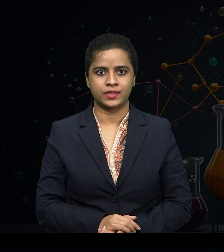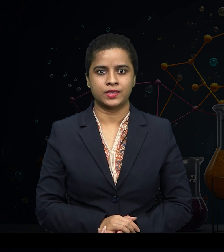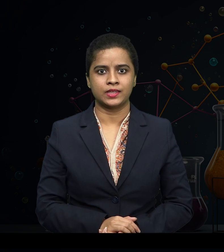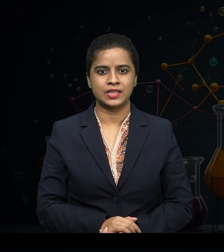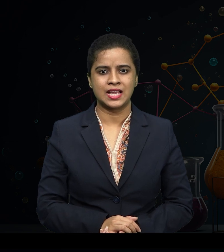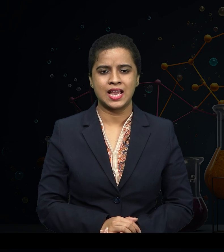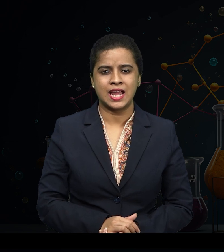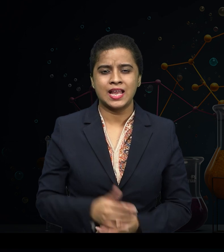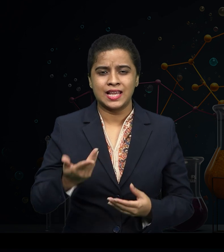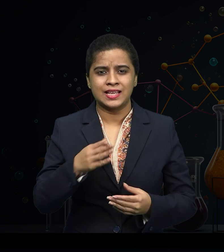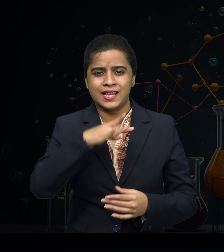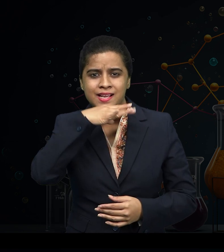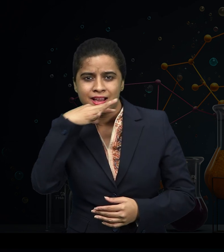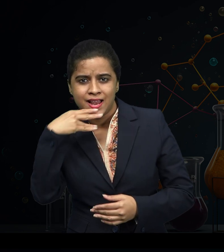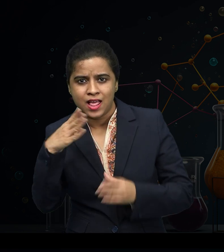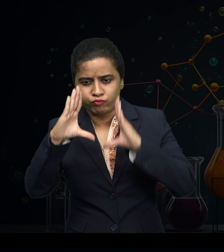इथेनॉल,